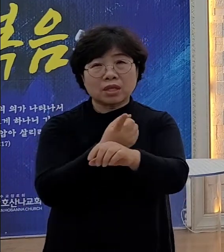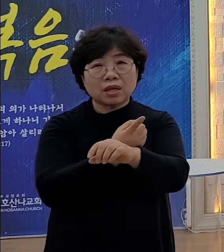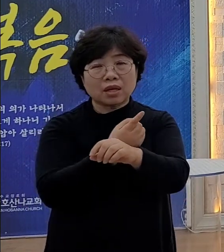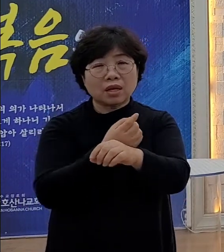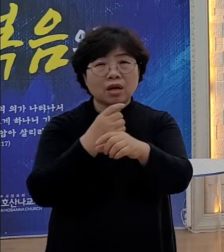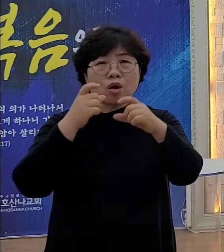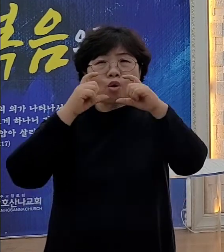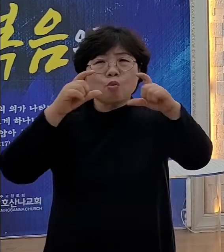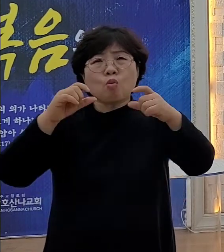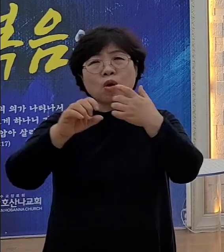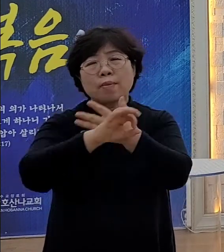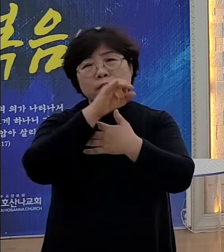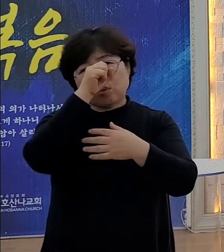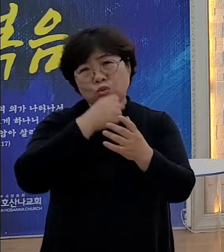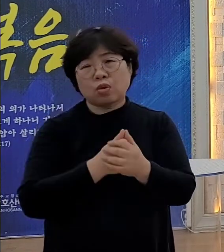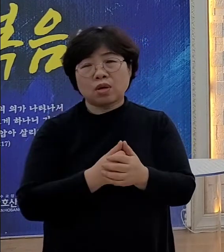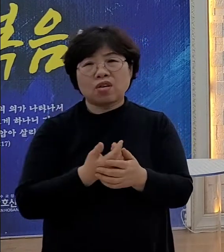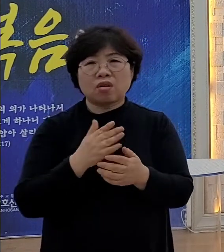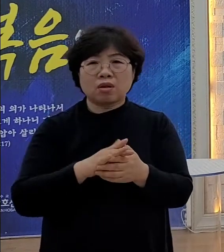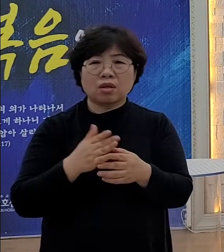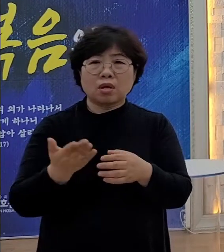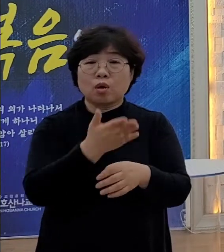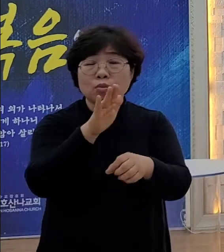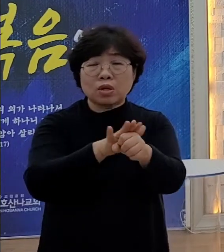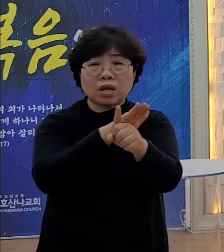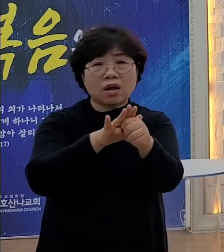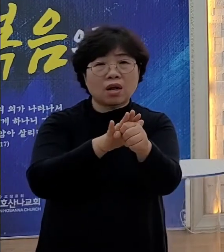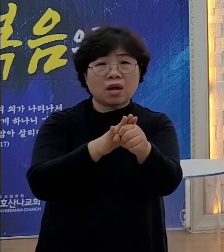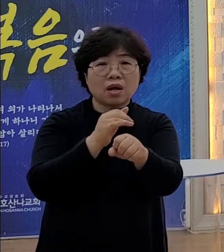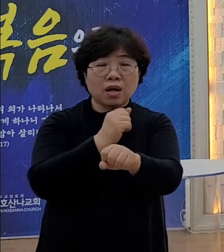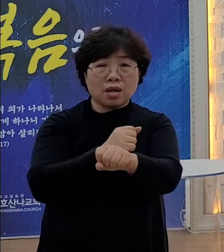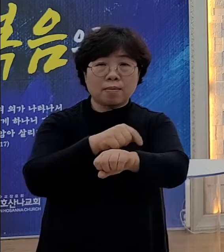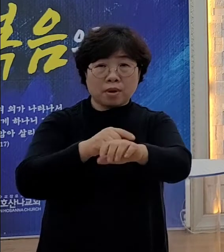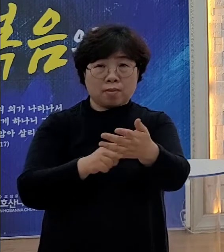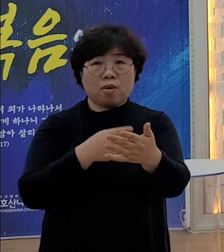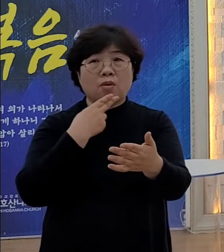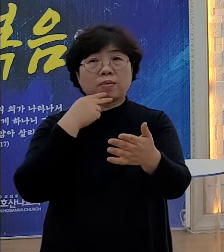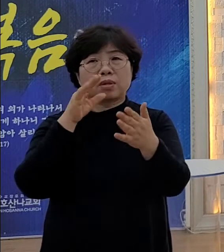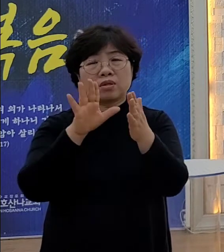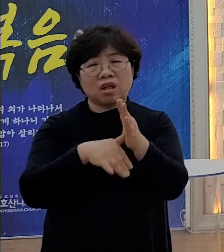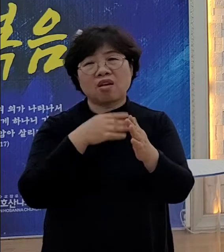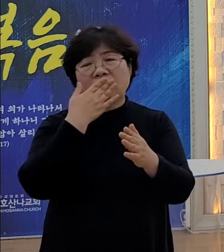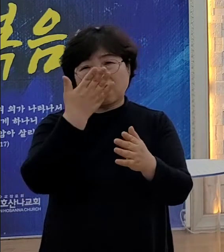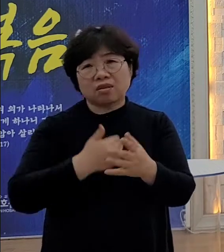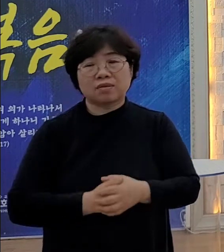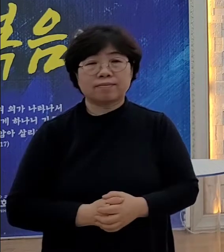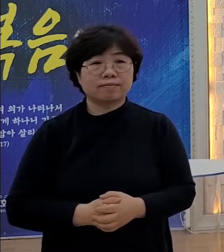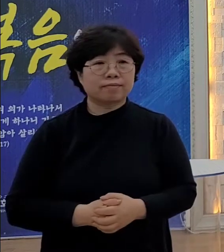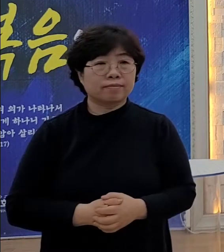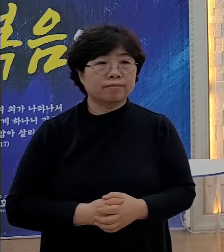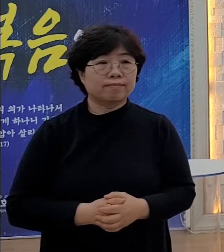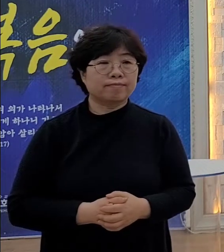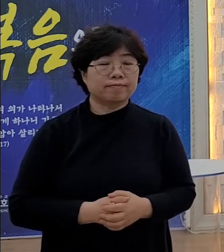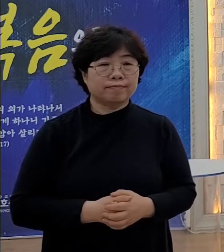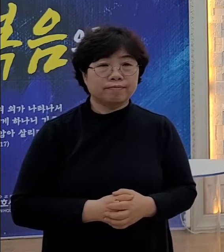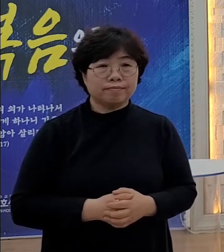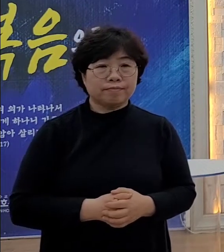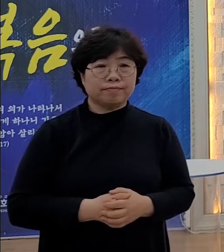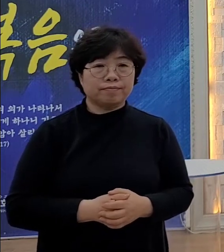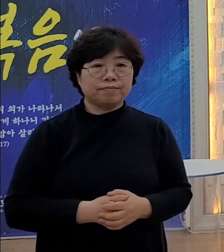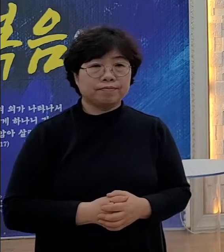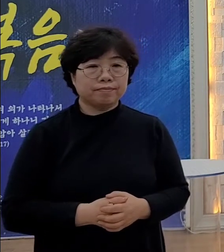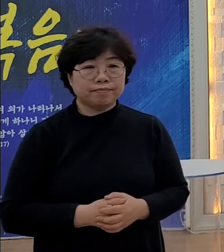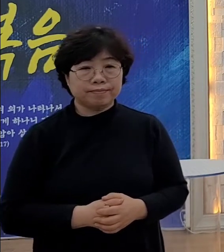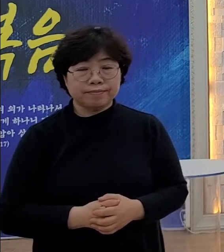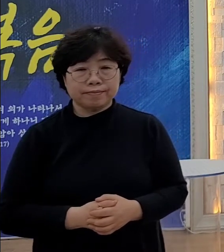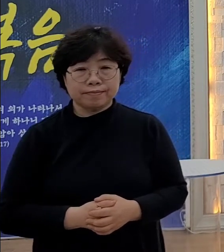그거는 여러분을 사랑하지 않는 거예요. 여러분, 제가 아까 대방 8차 앞에 그 테니스